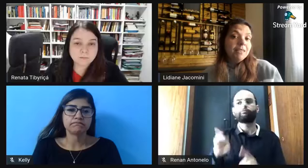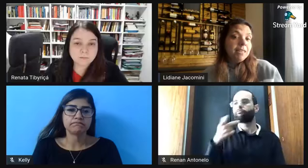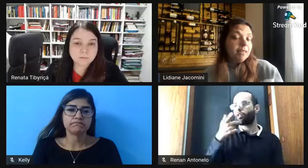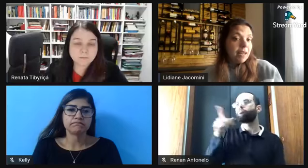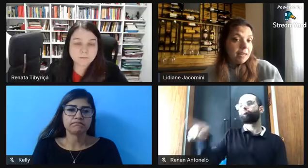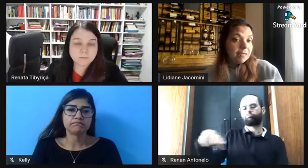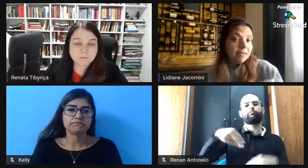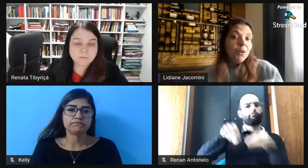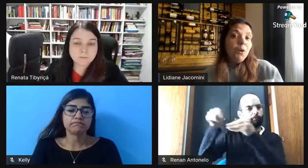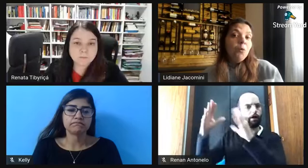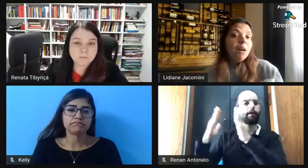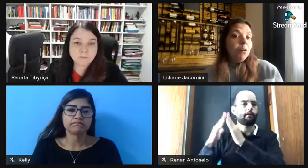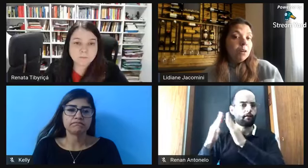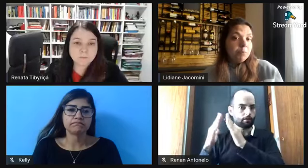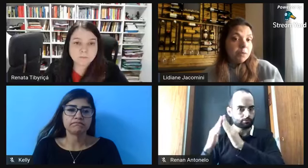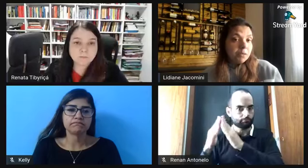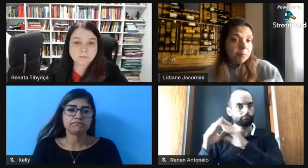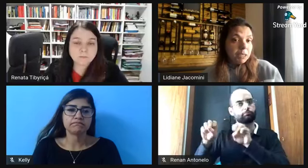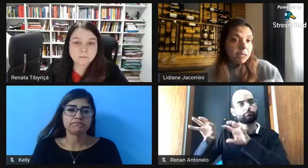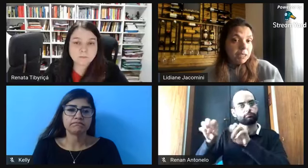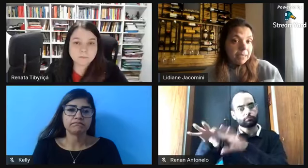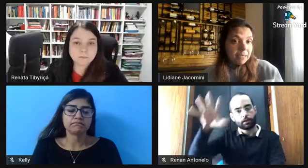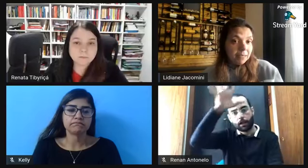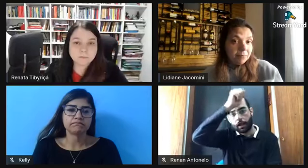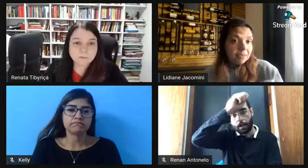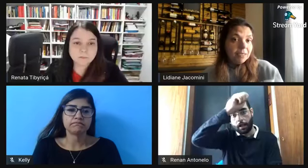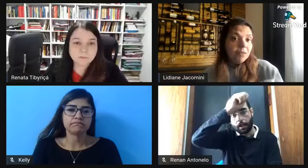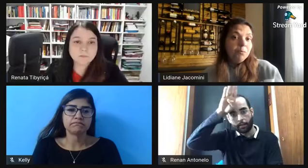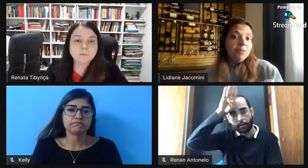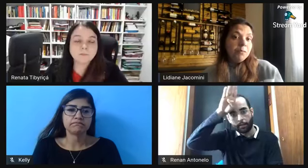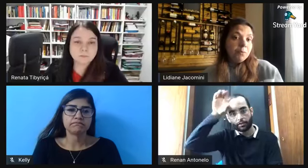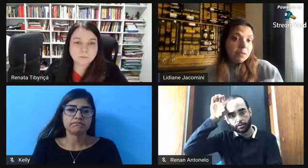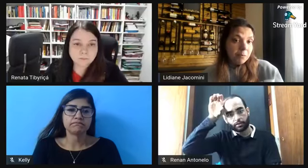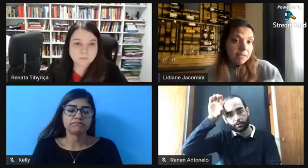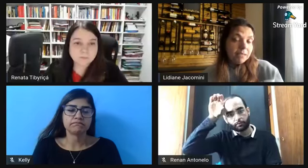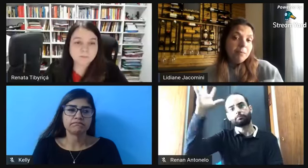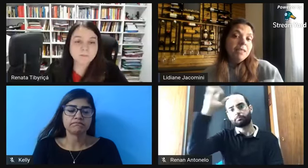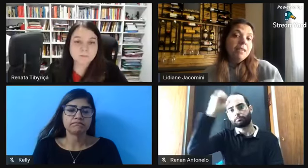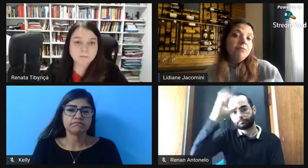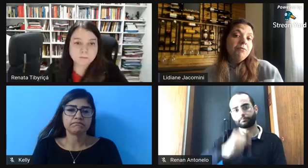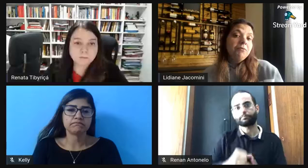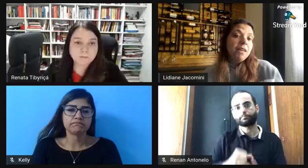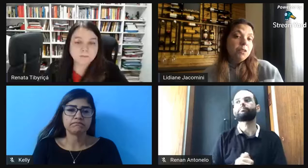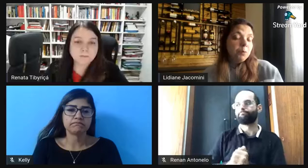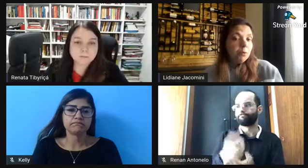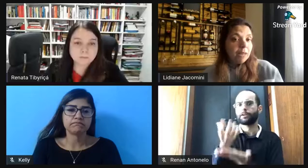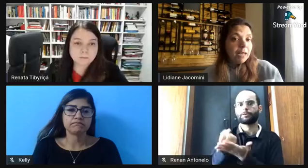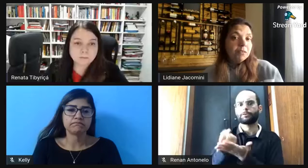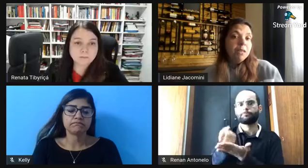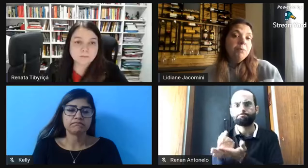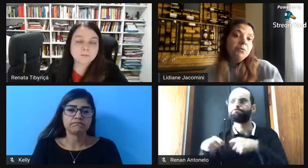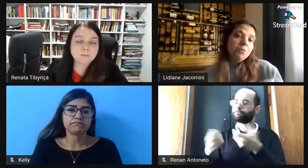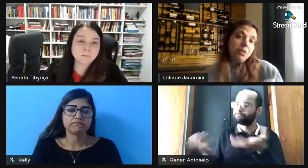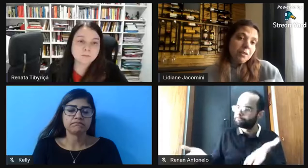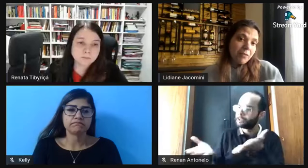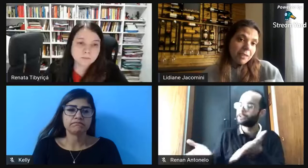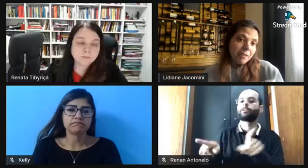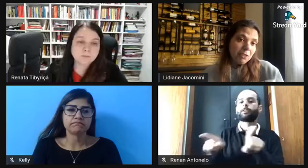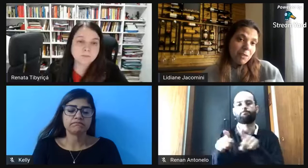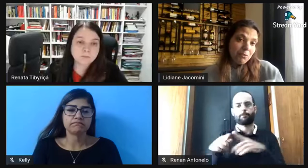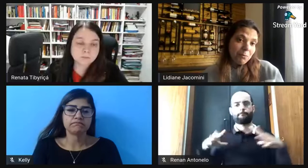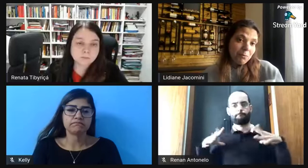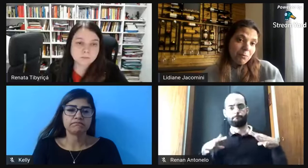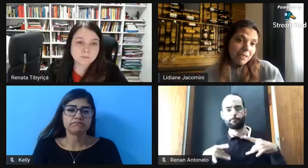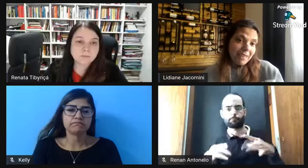alfabetização dela seria em casa, 1 hora por semana, uma vez por semana. E semana que tem feriados prolongados, aquele professor não